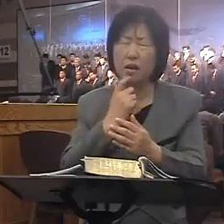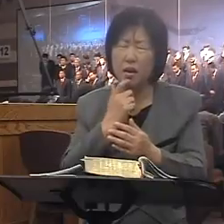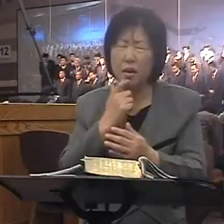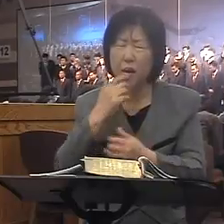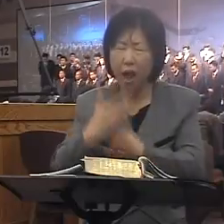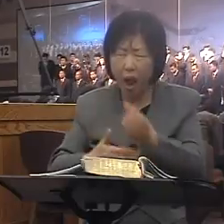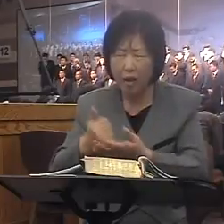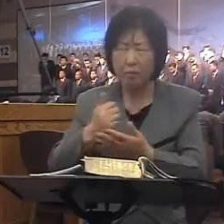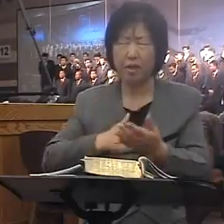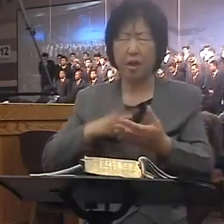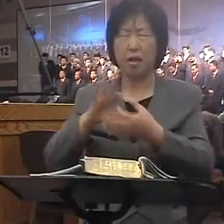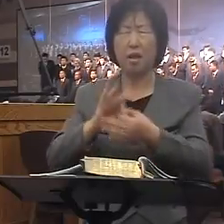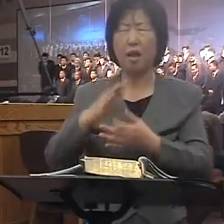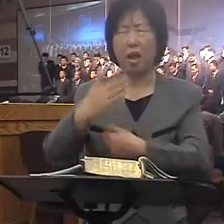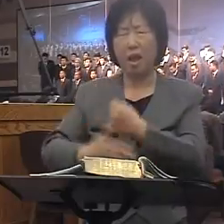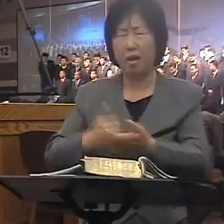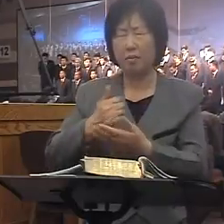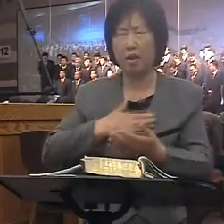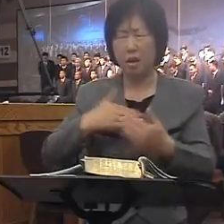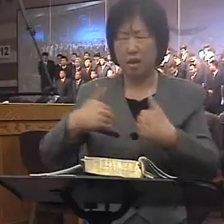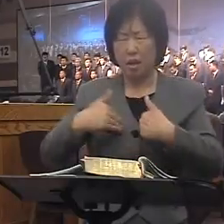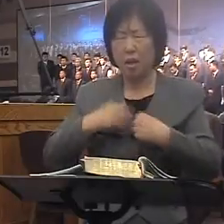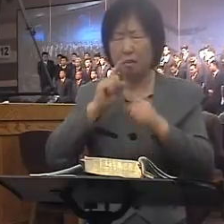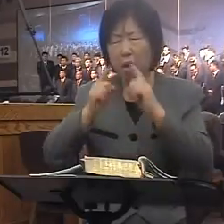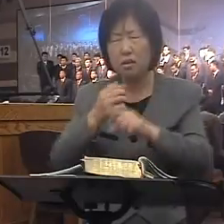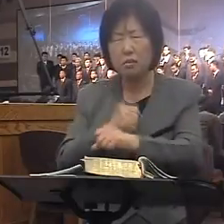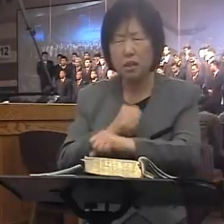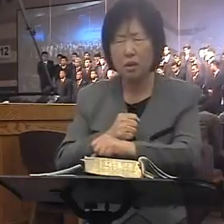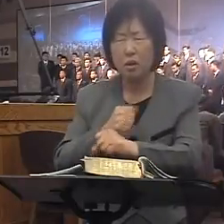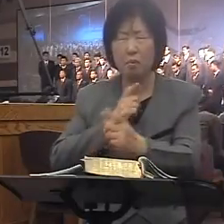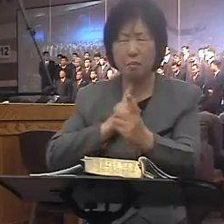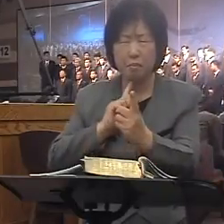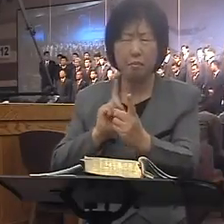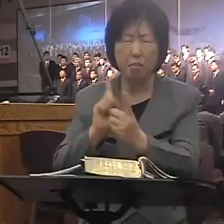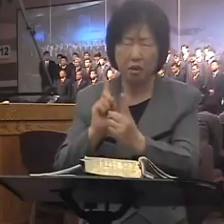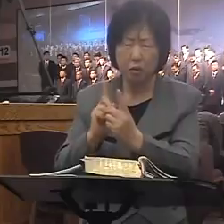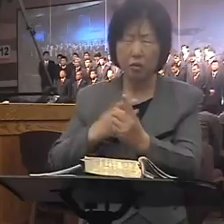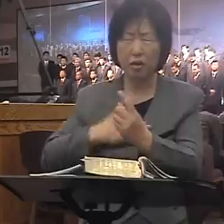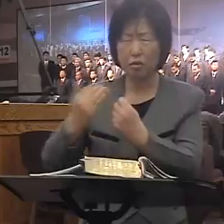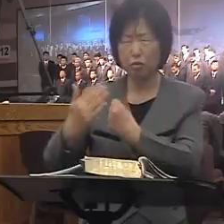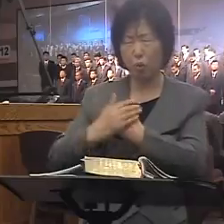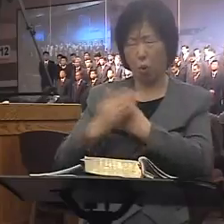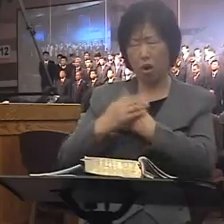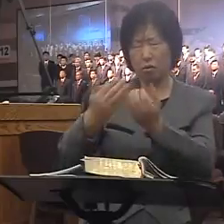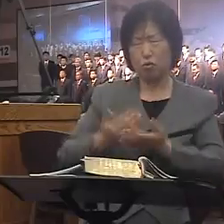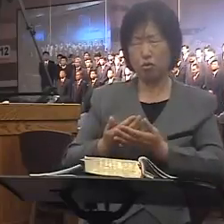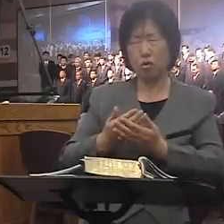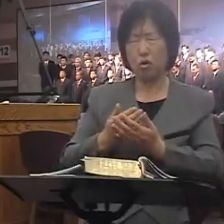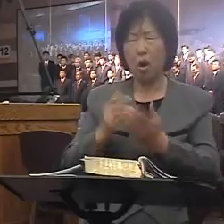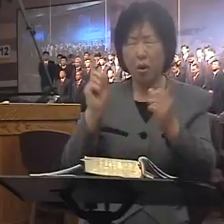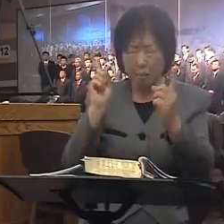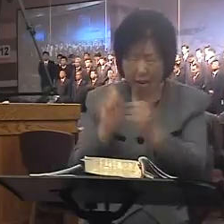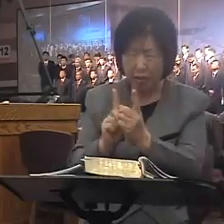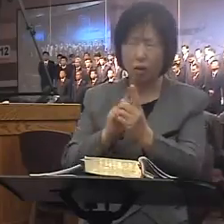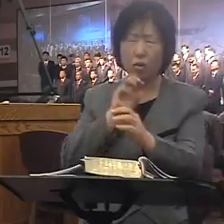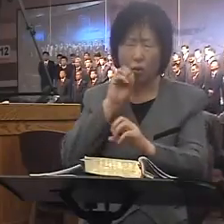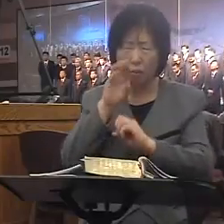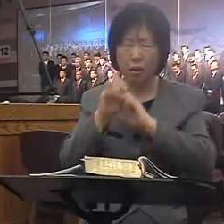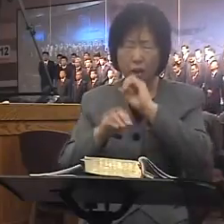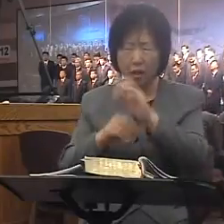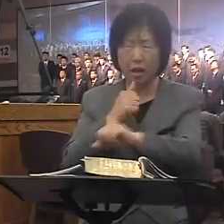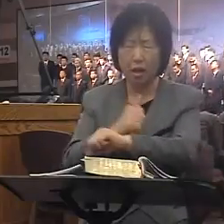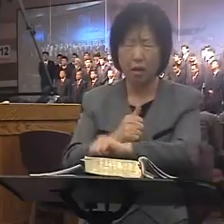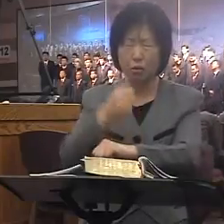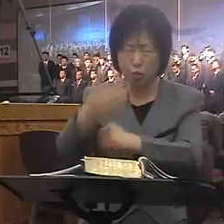내게 말씀하시는 하나님, 나를 만나주시는 하나님, 나를 도와주시는 하나님으로 주님 만나고 고백하게 하여